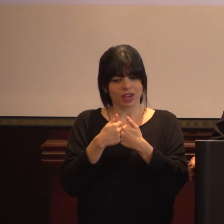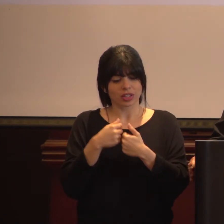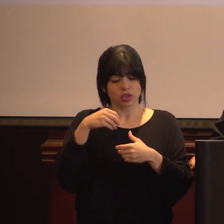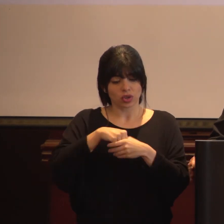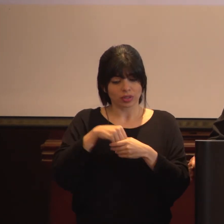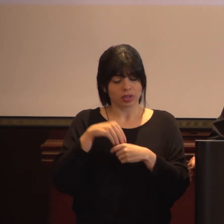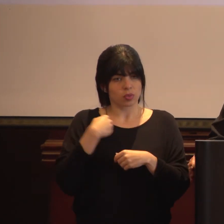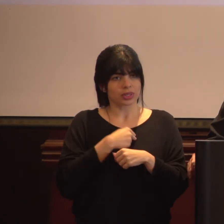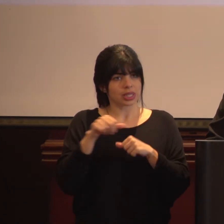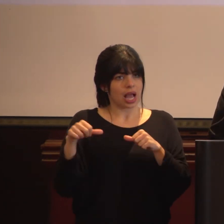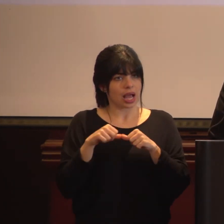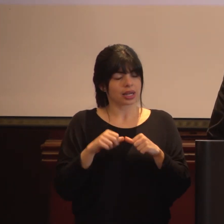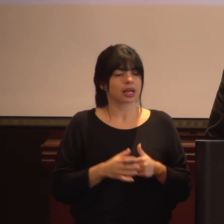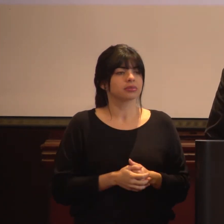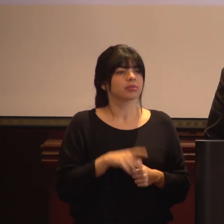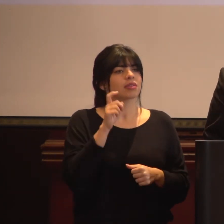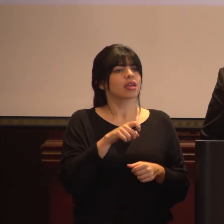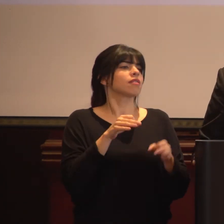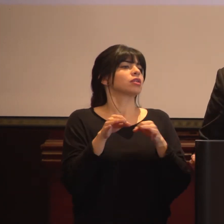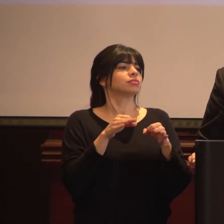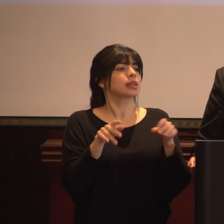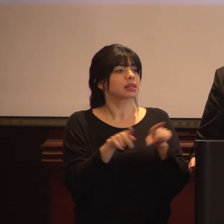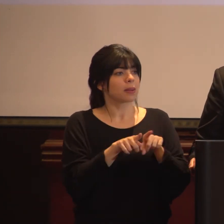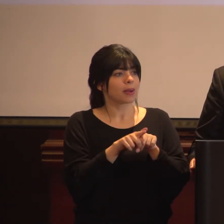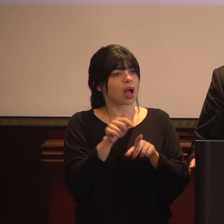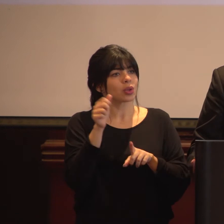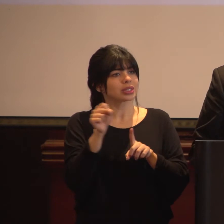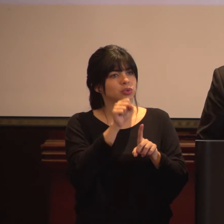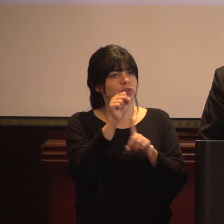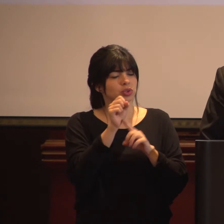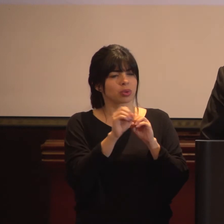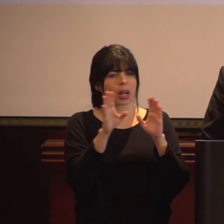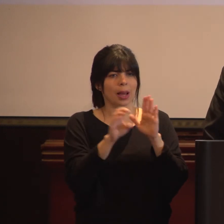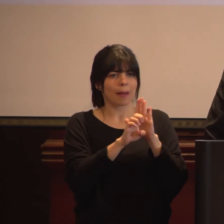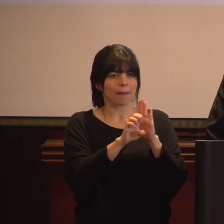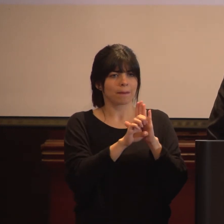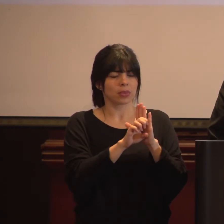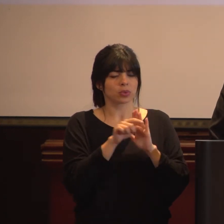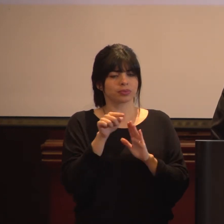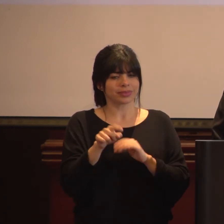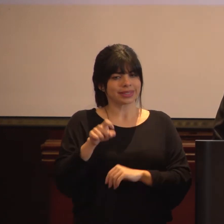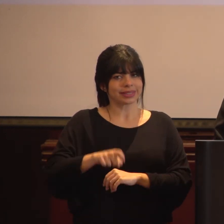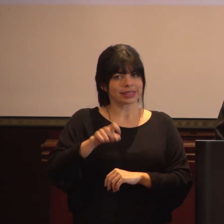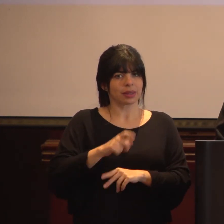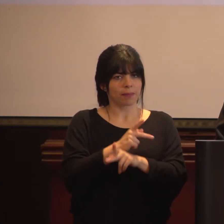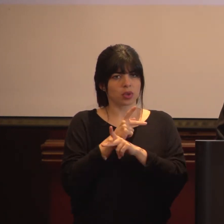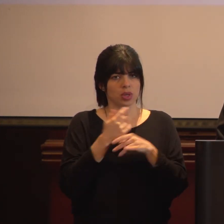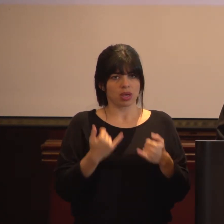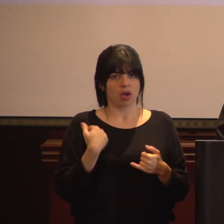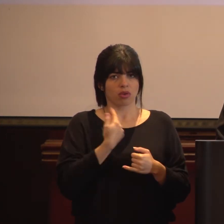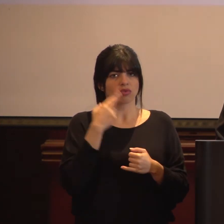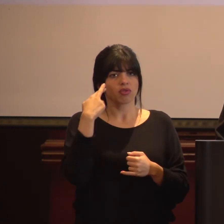dentro de nuestra región debo referirme también a otro fenómeno que ejemplifica esta necesidad de protección que hoy